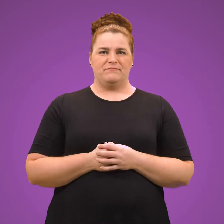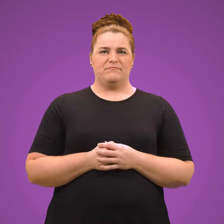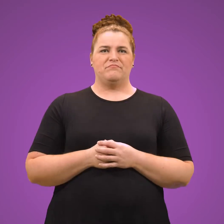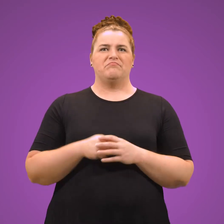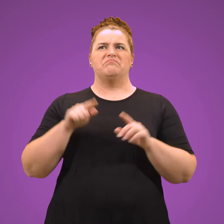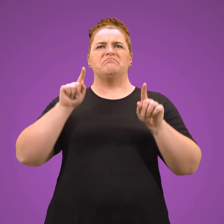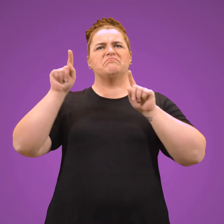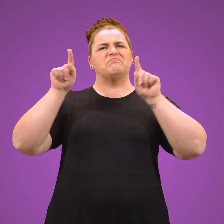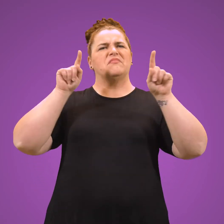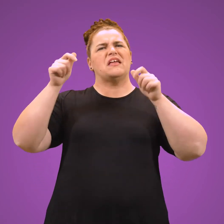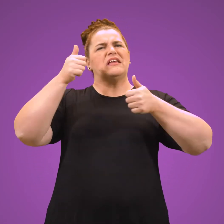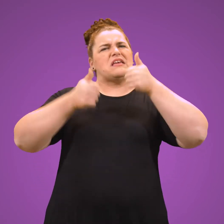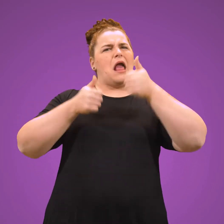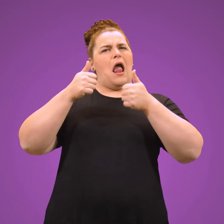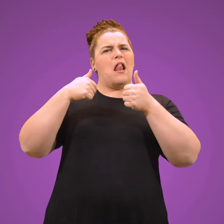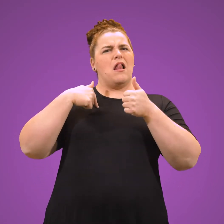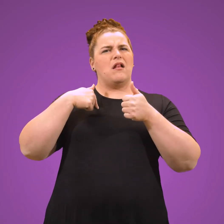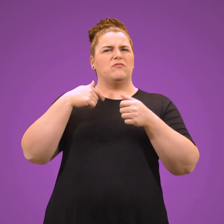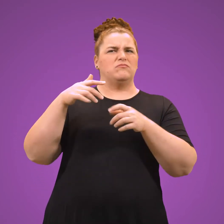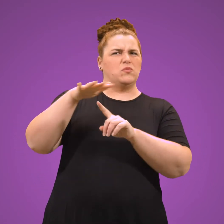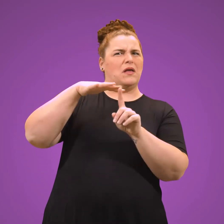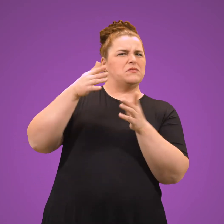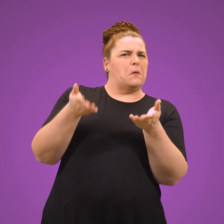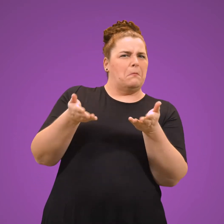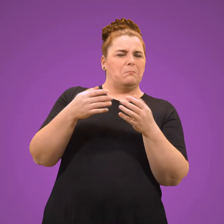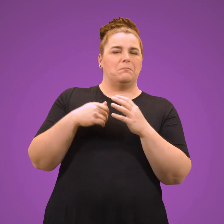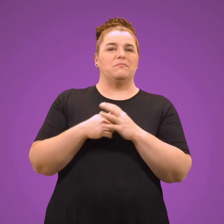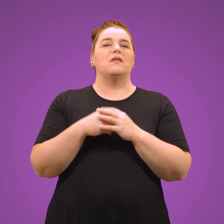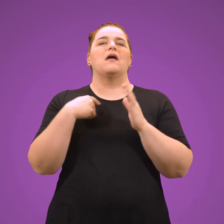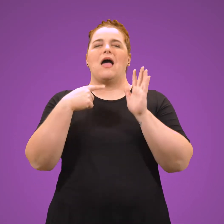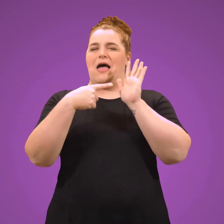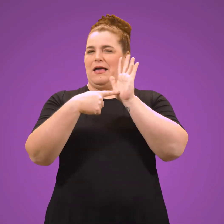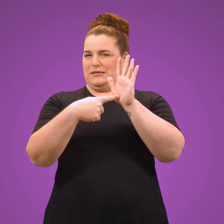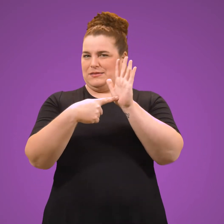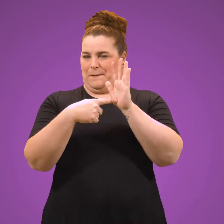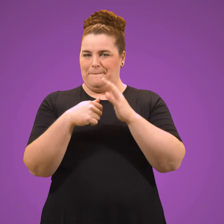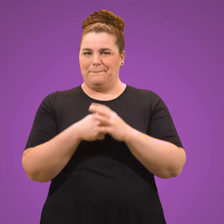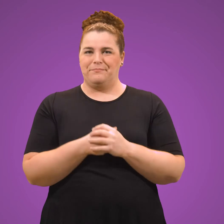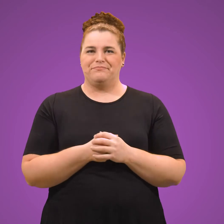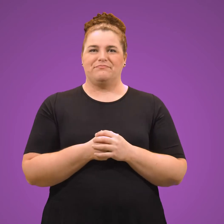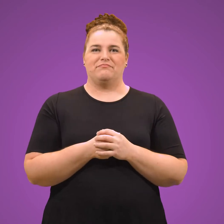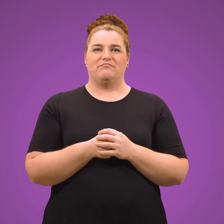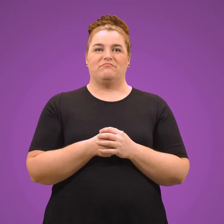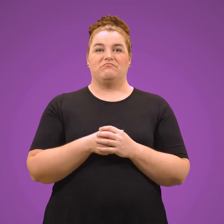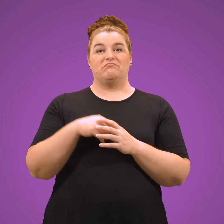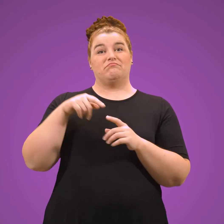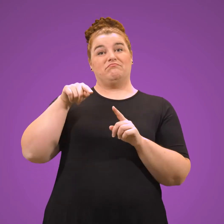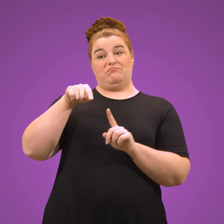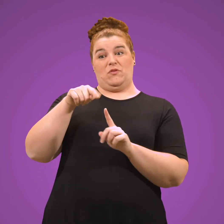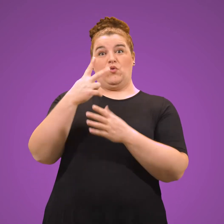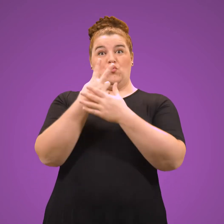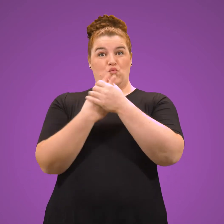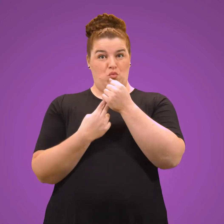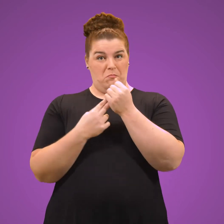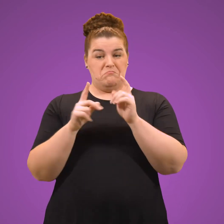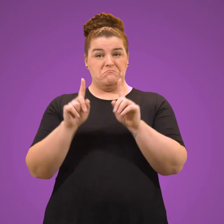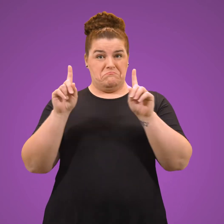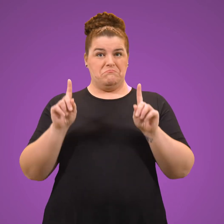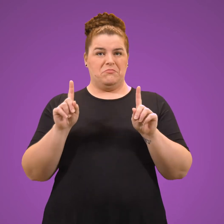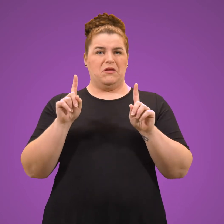Pour savoir laquelle qui nous convient le mieux, cela dépend de différents exemples. Par exemple, nous avons un couple qui est séparé,